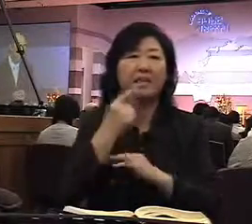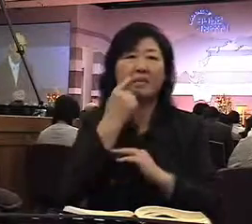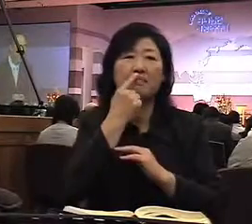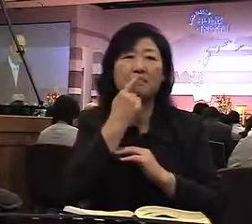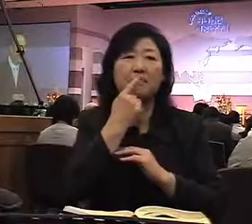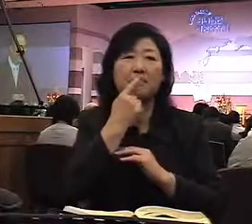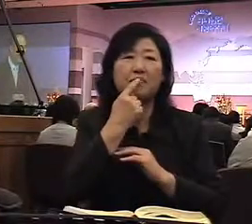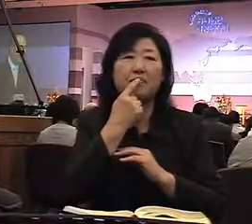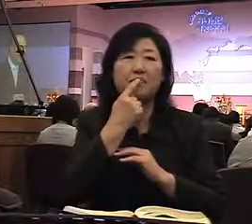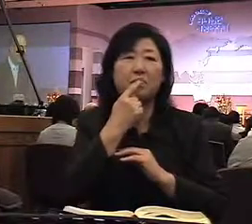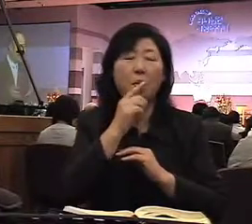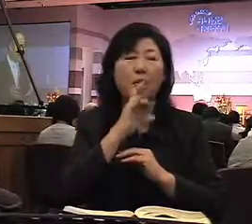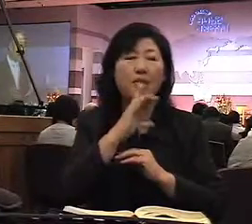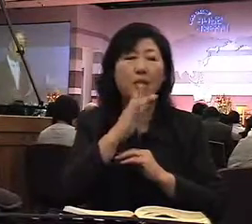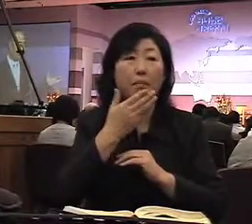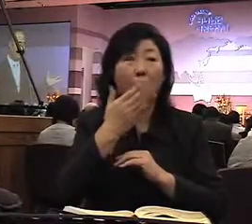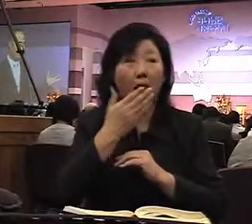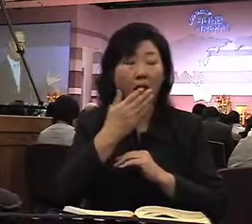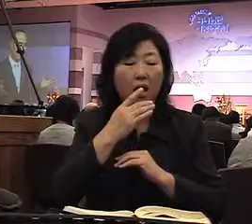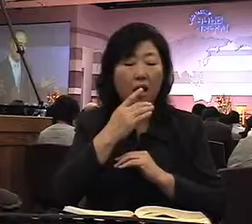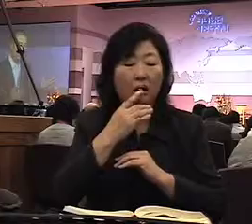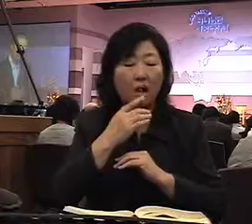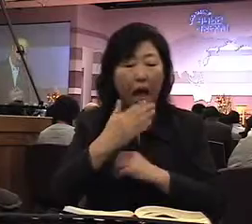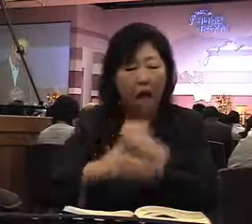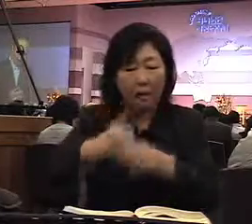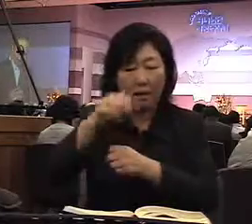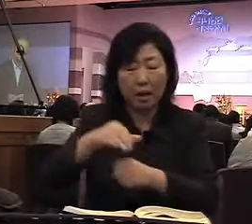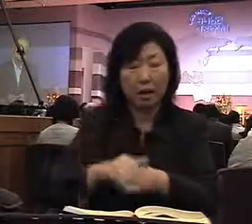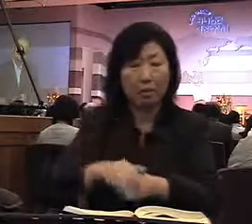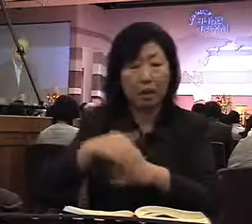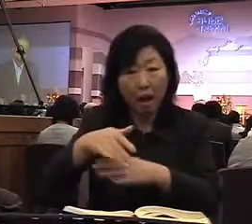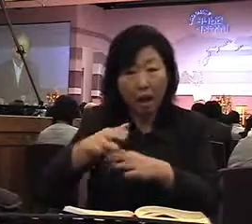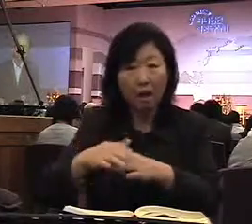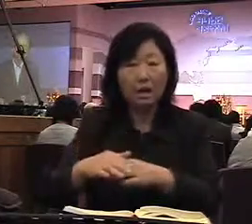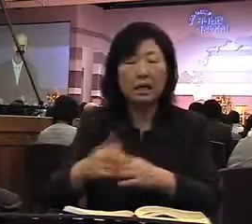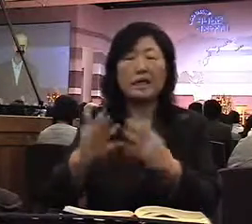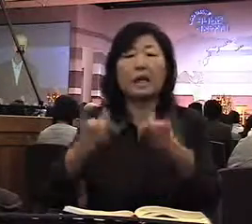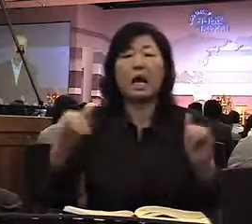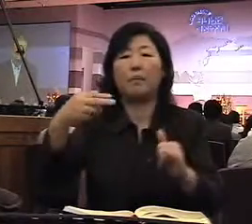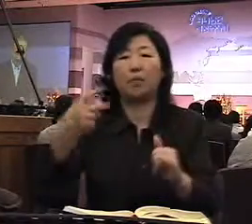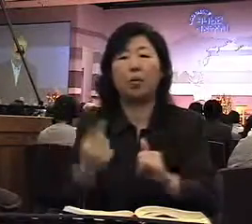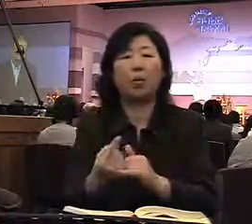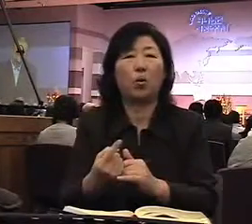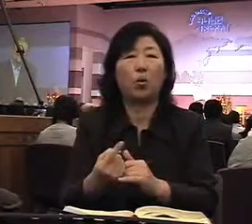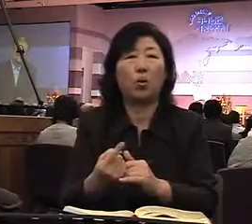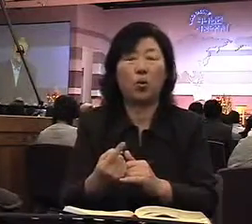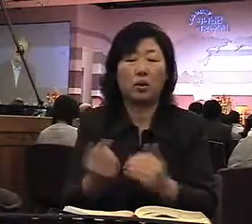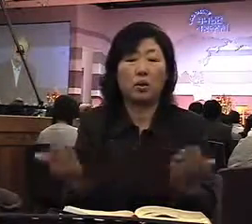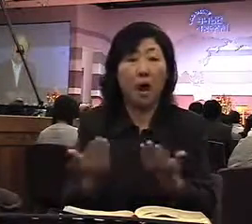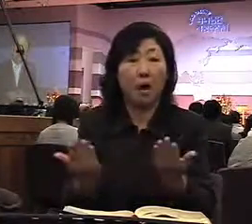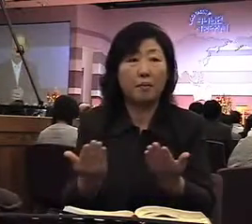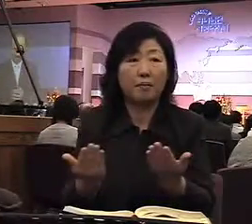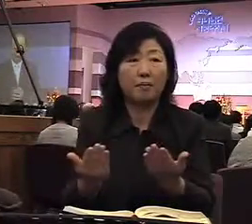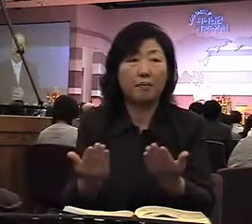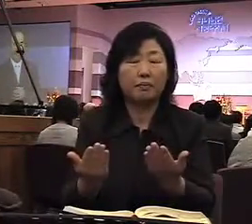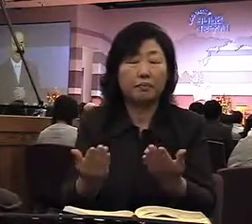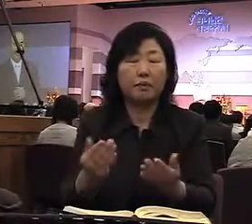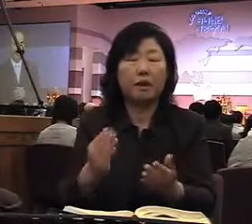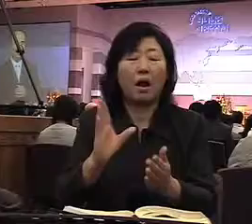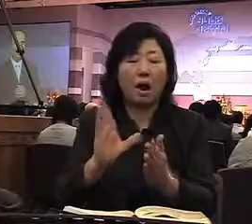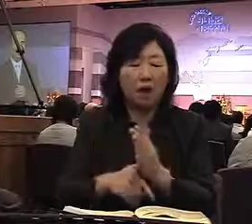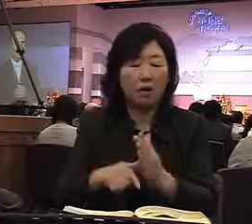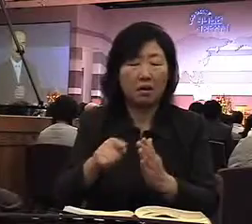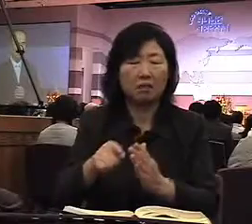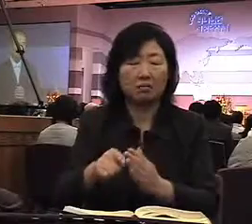맨입으로가 가능할까요? 하나님께 나아갈 때 사람도 사업을 하고 할 때 맨입으로 되지 않죠? 근데 그런 말이